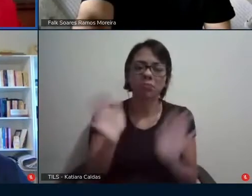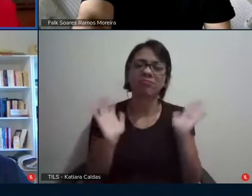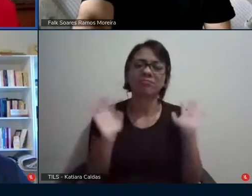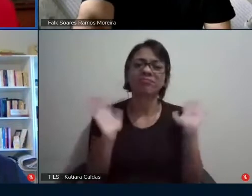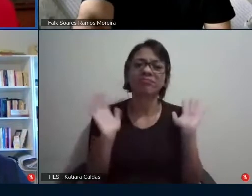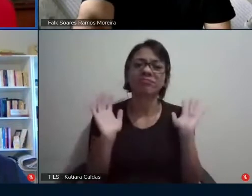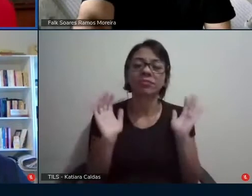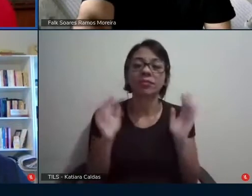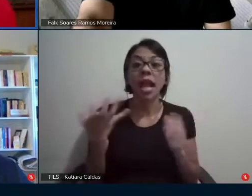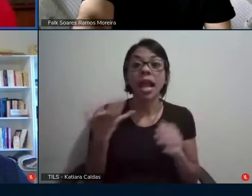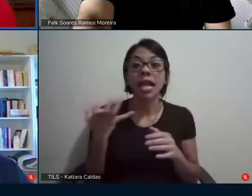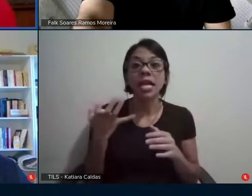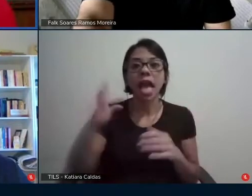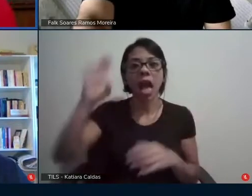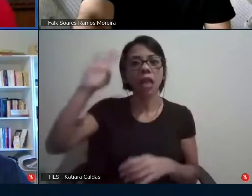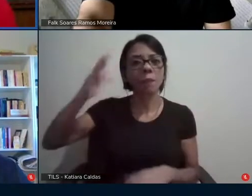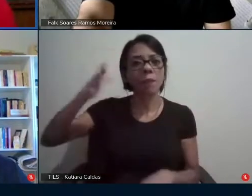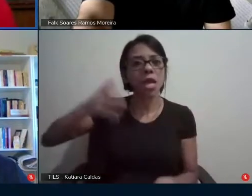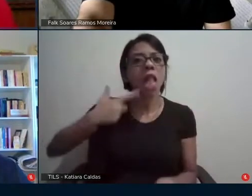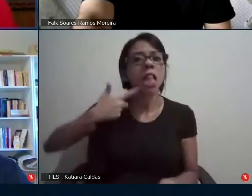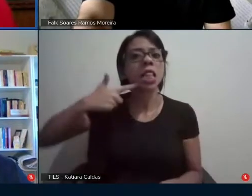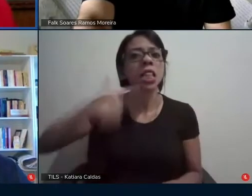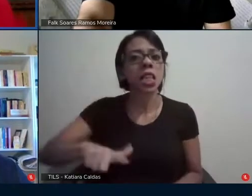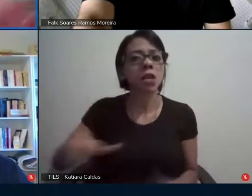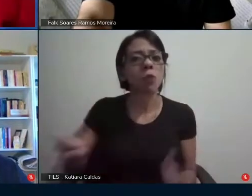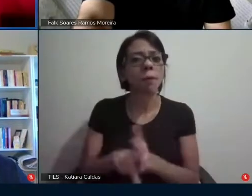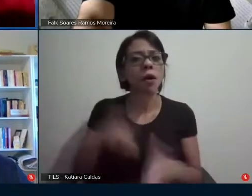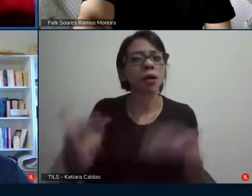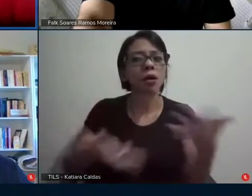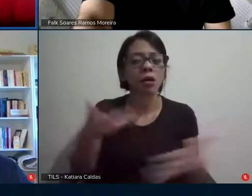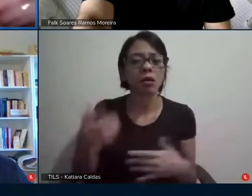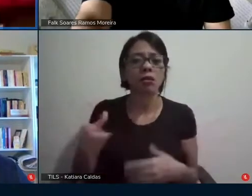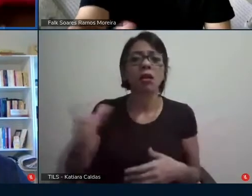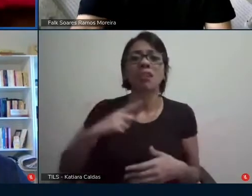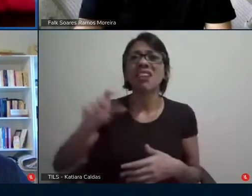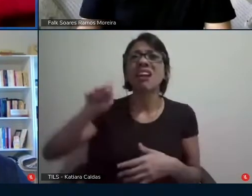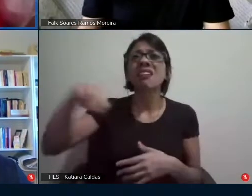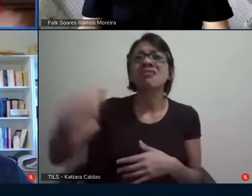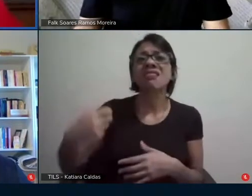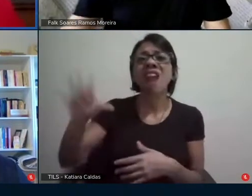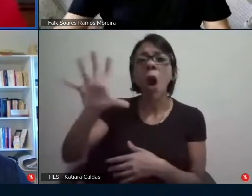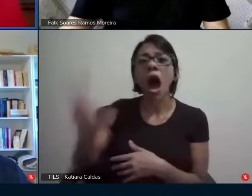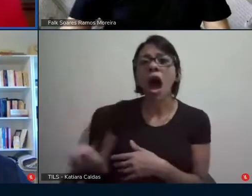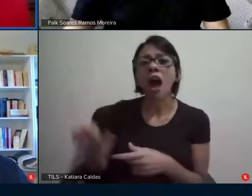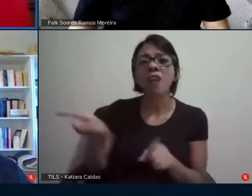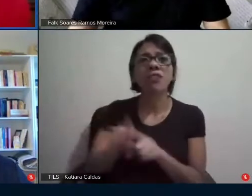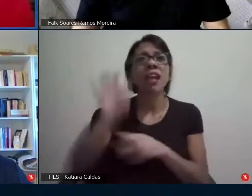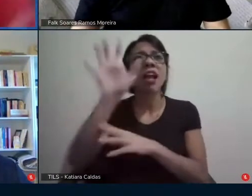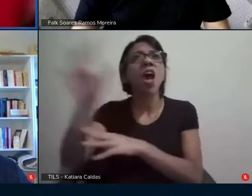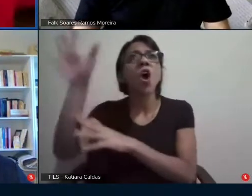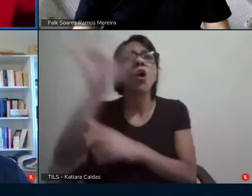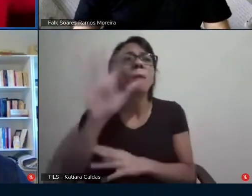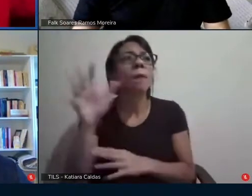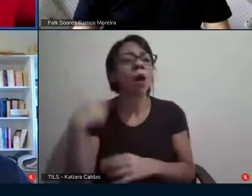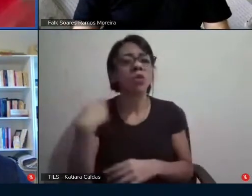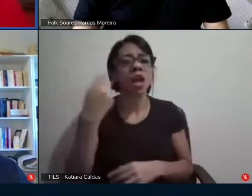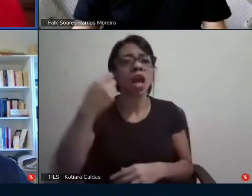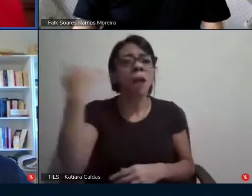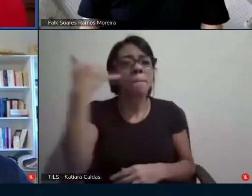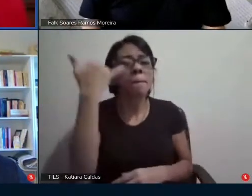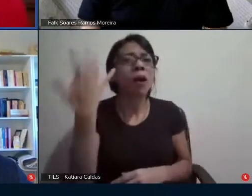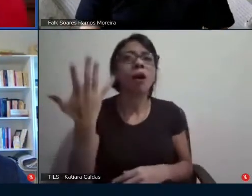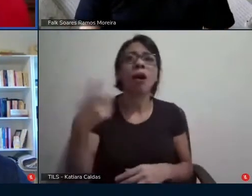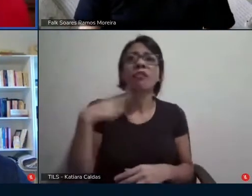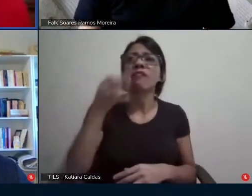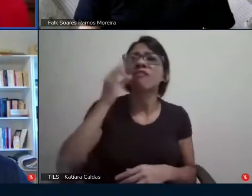queremos uma Academia de Línguas, de Sinais. Vem ensinar o africano, vem ensinar o americano, vem ensinar o espanhol, vem ensinar o francês,